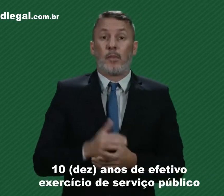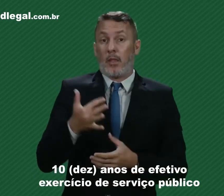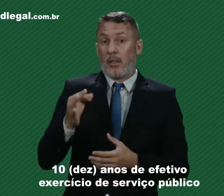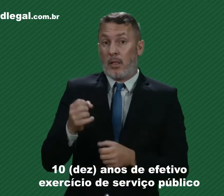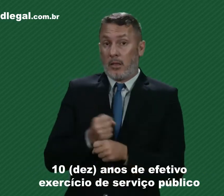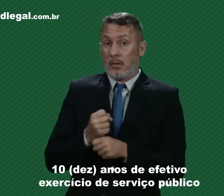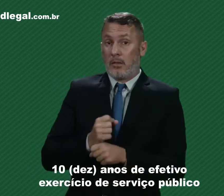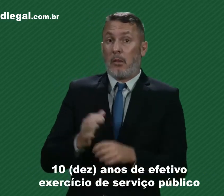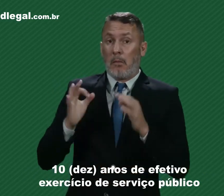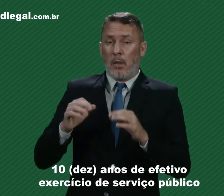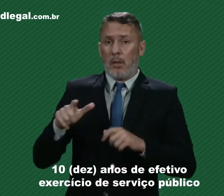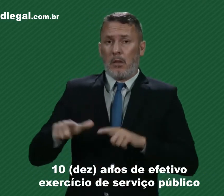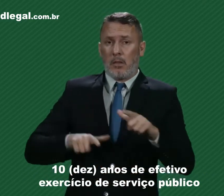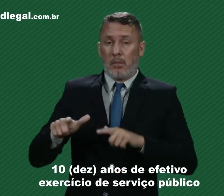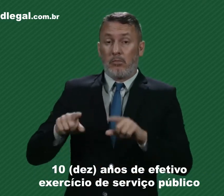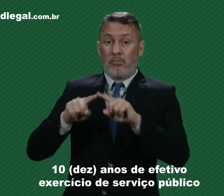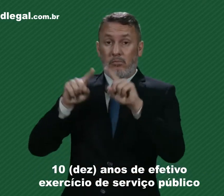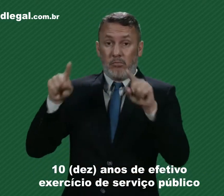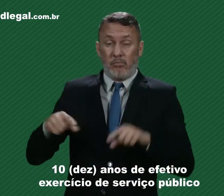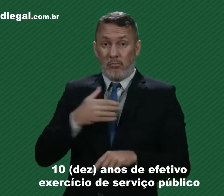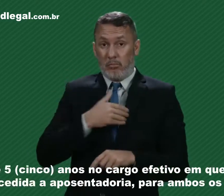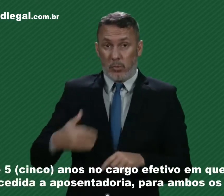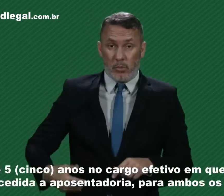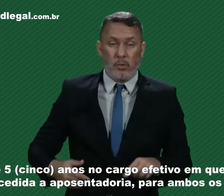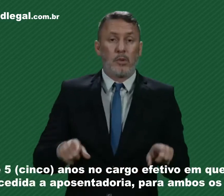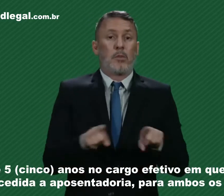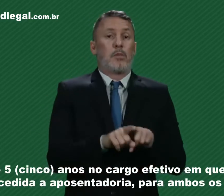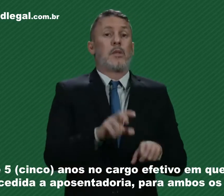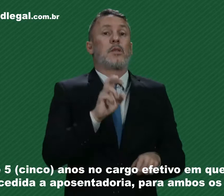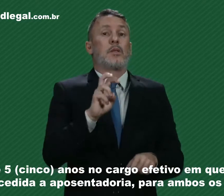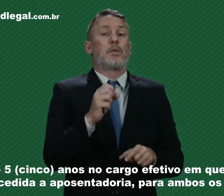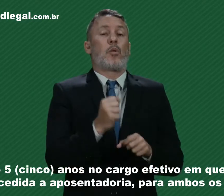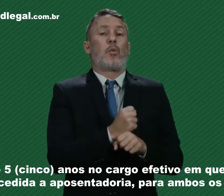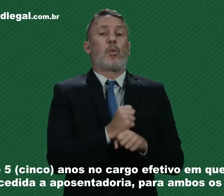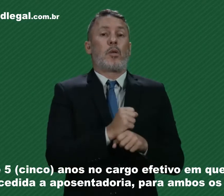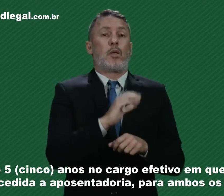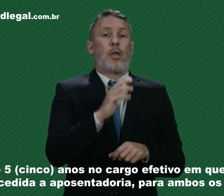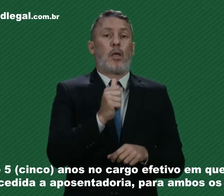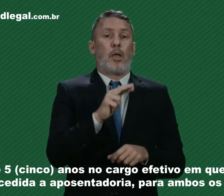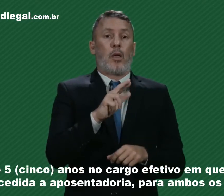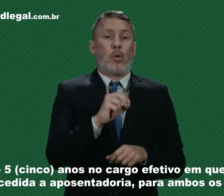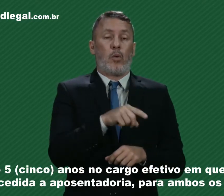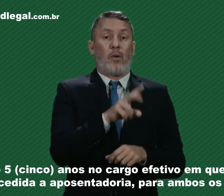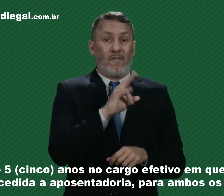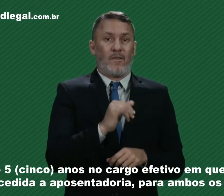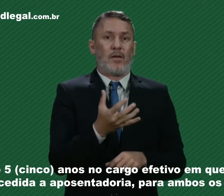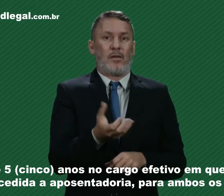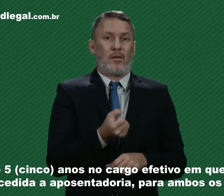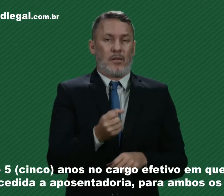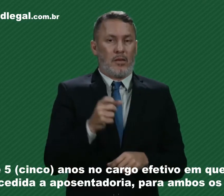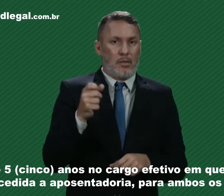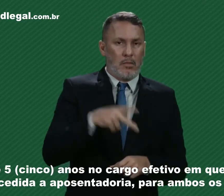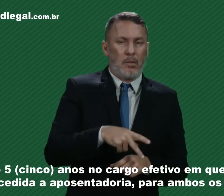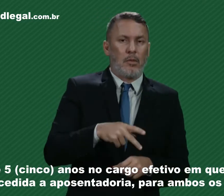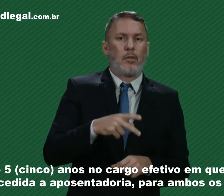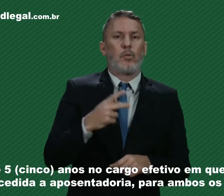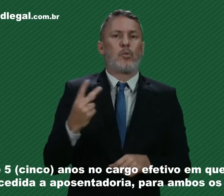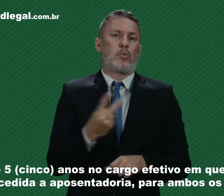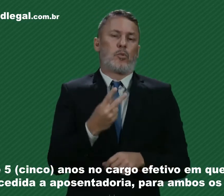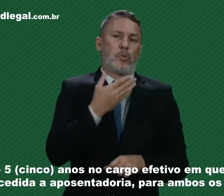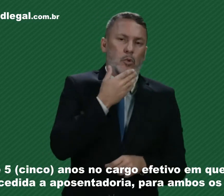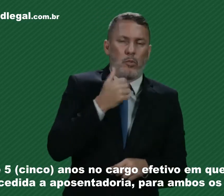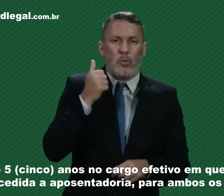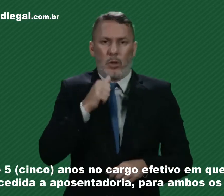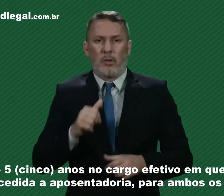10 anos de efetivo exercício de serviço público e 5 anos no cargo efetivo em que for concedida a aposentadoria